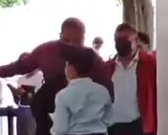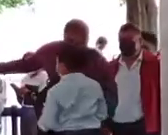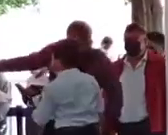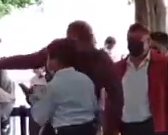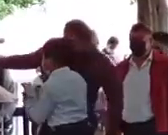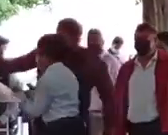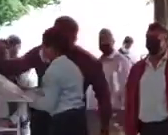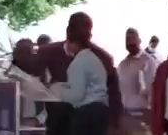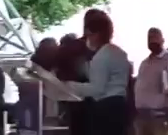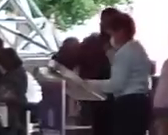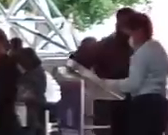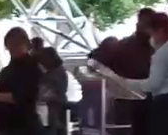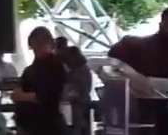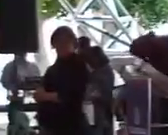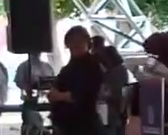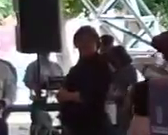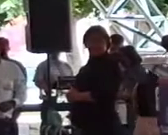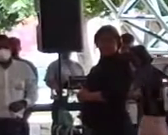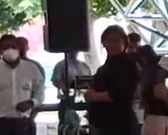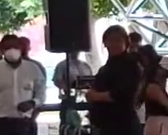palabra.